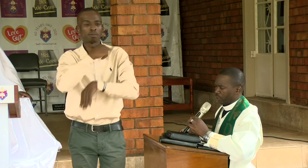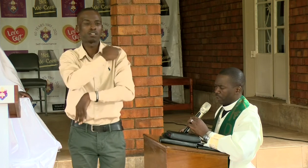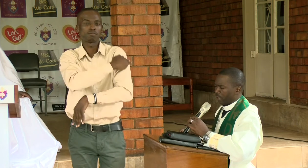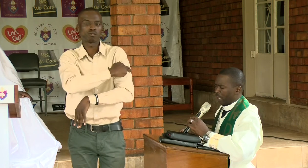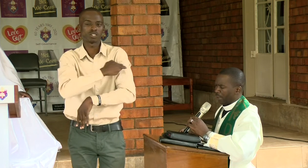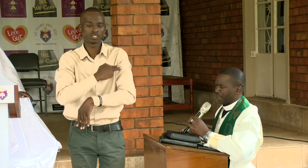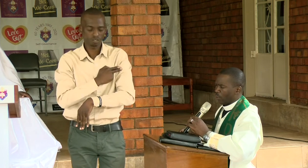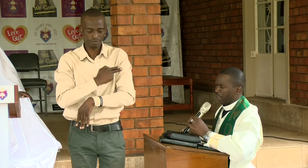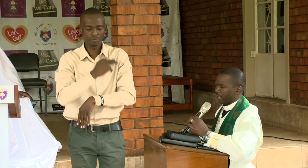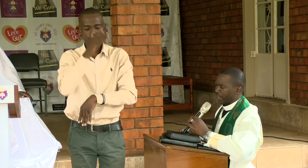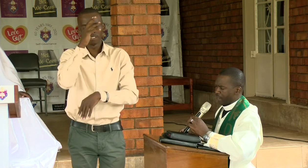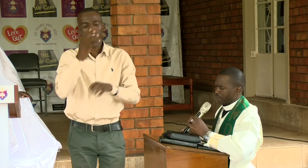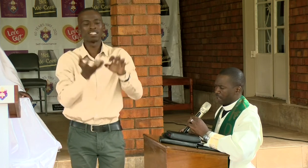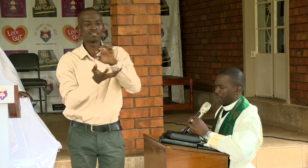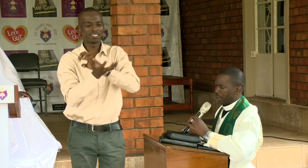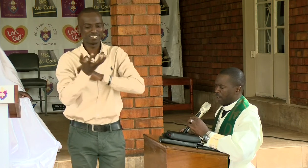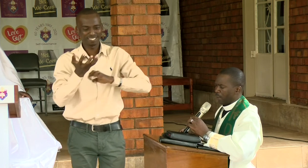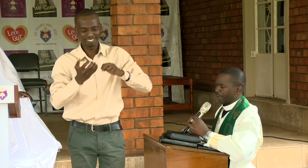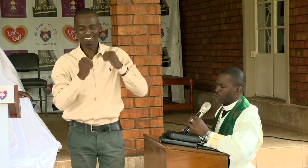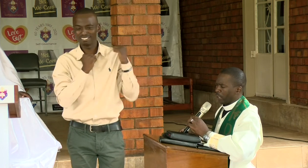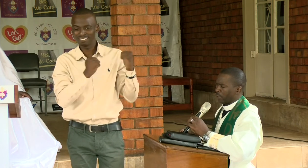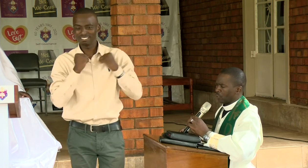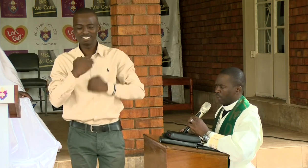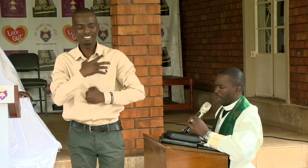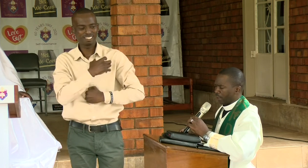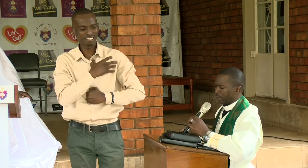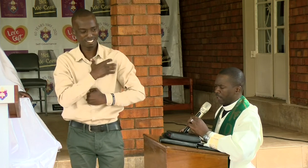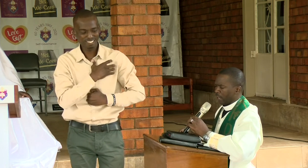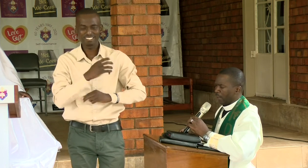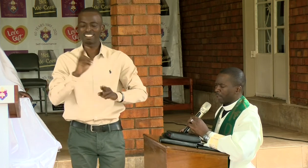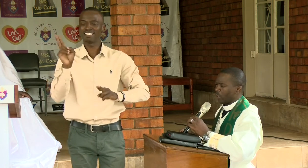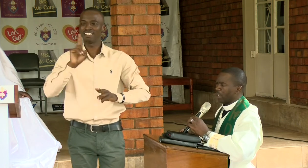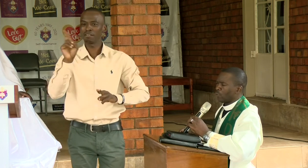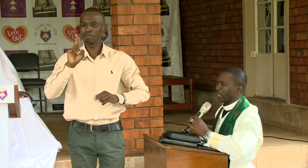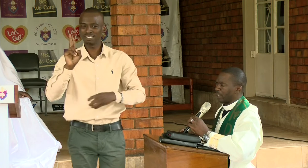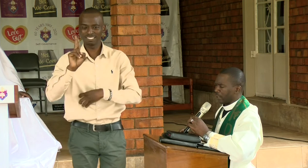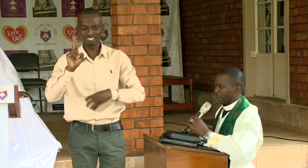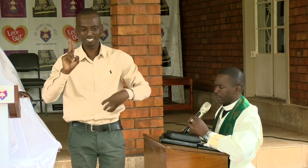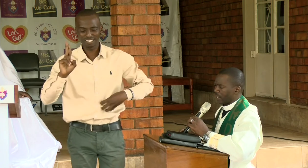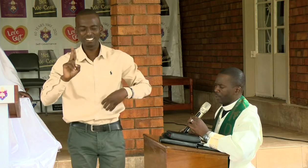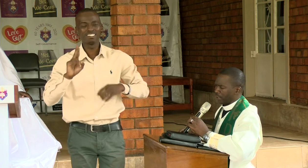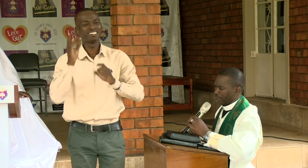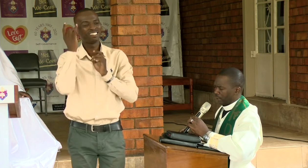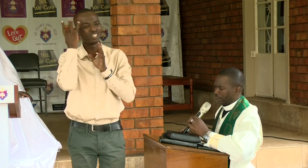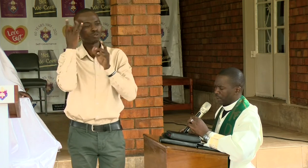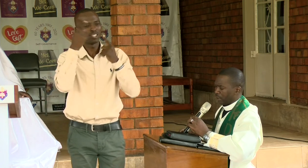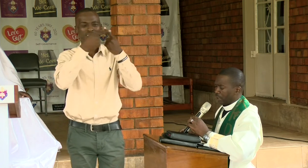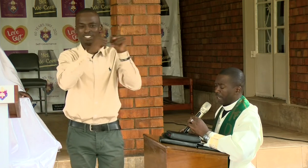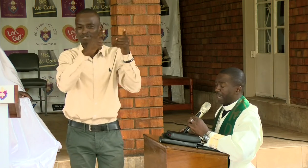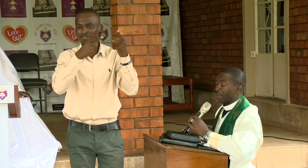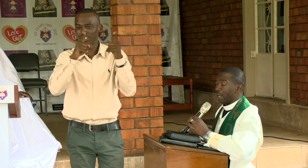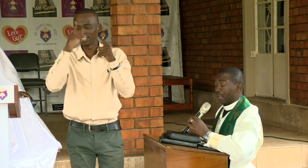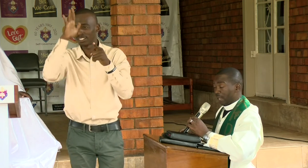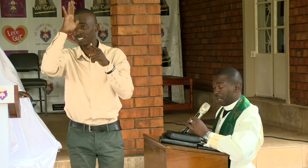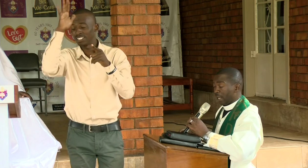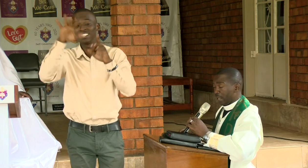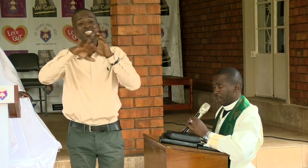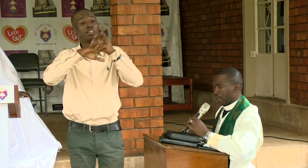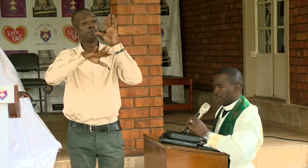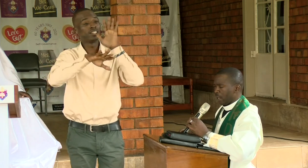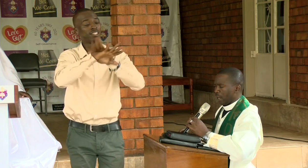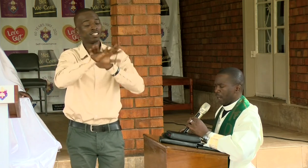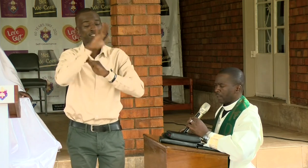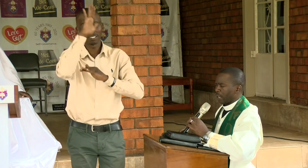malwaliro, abatawaana ne kansa, abatawaana ne sukaali, abatawaana endwadde eza buli ngeri, ne maleriya